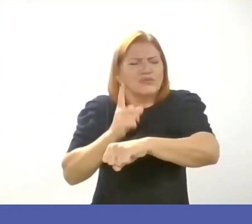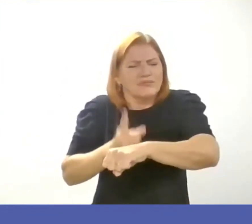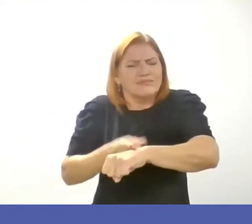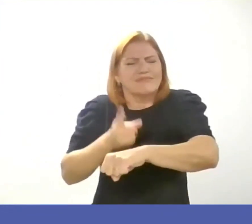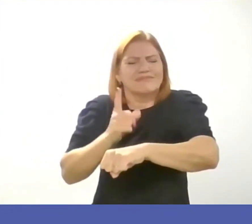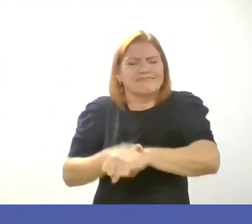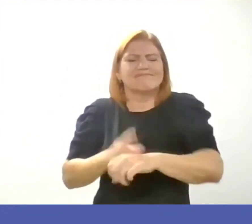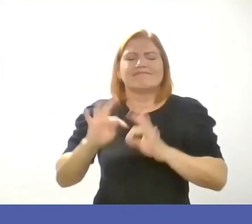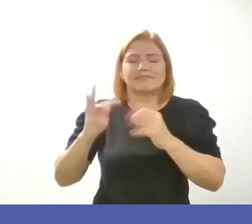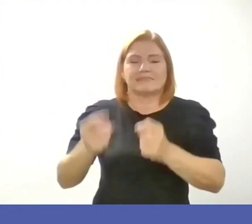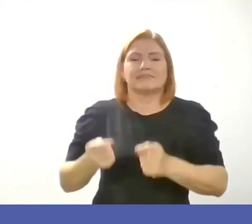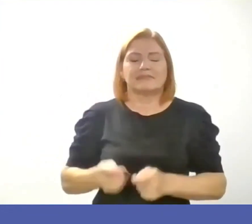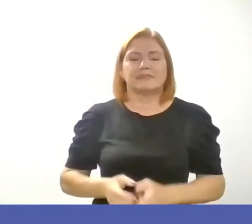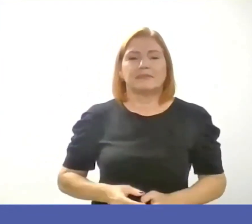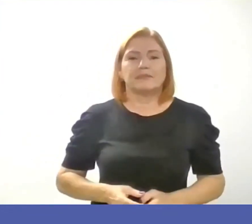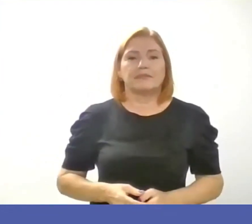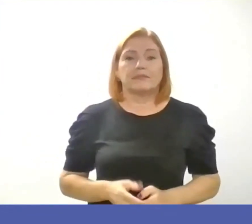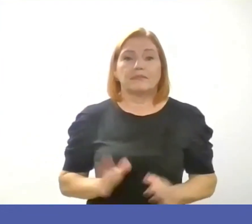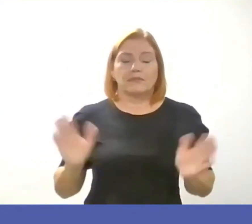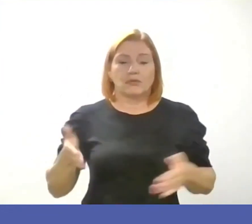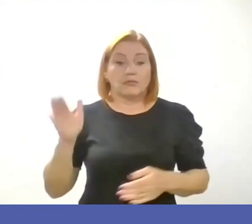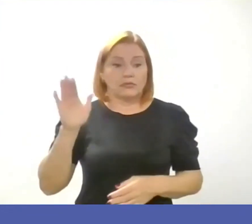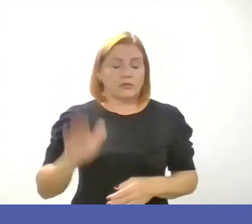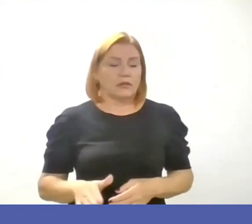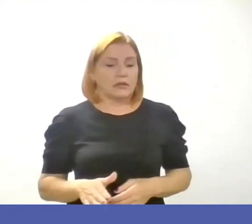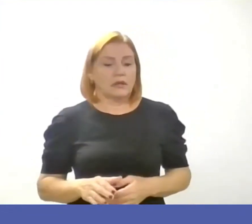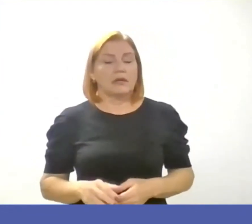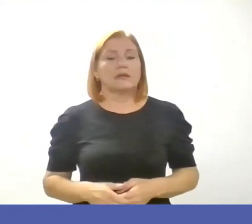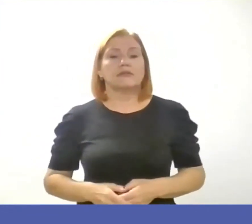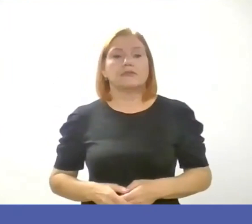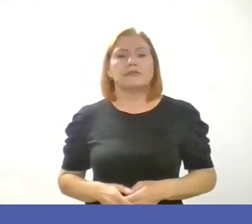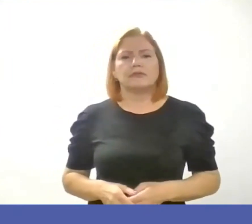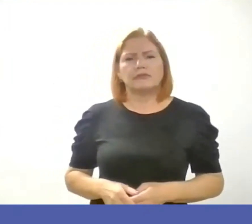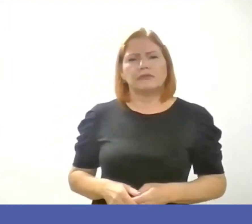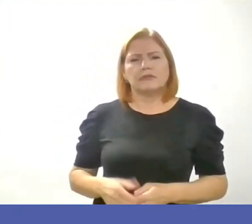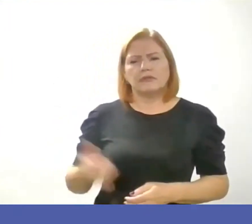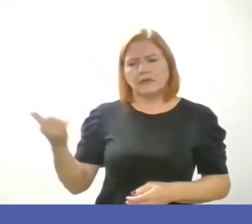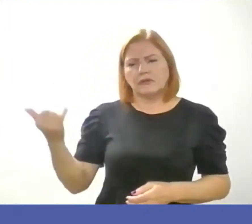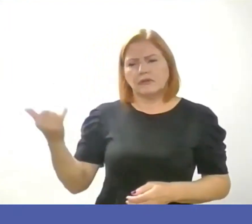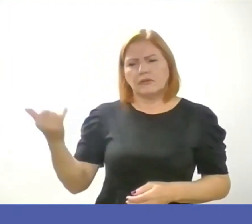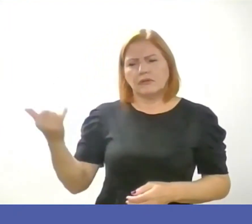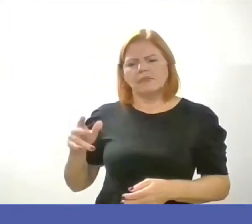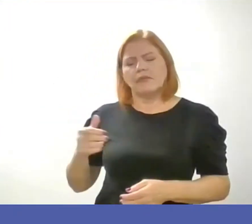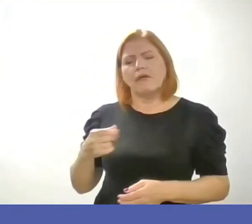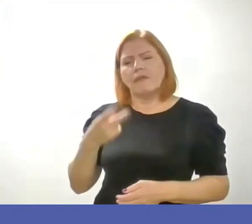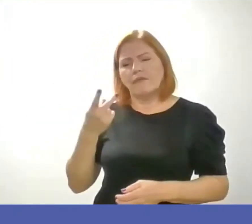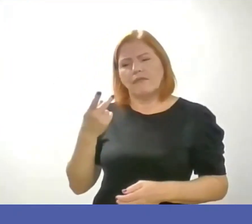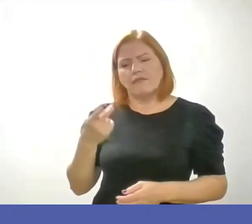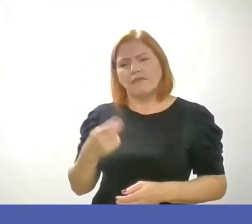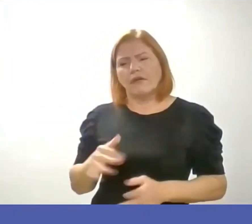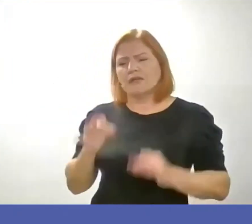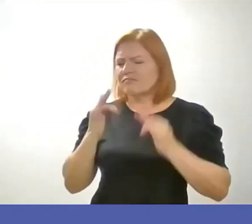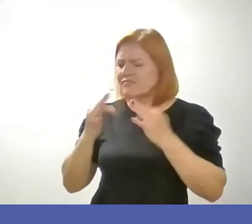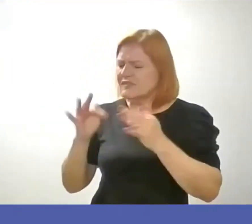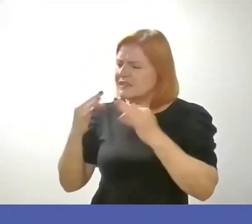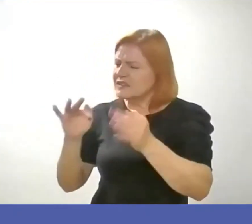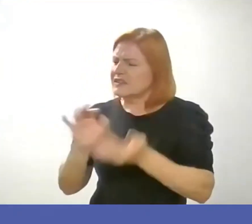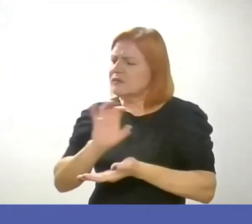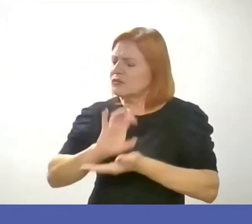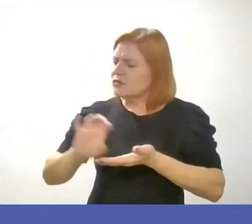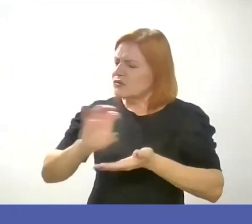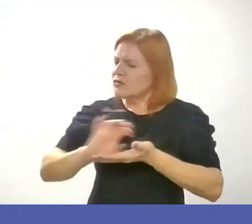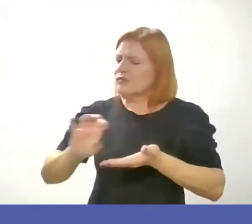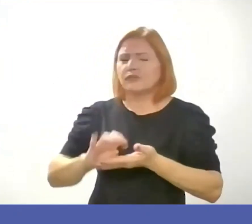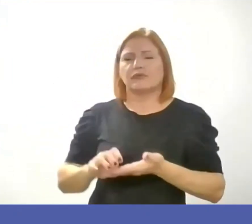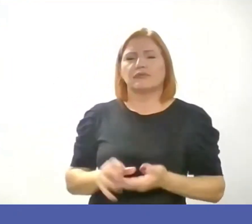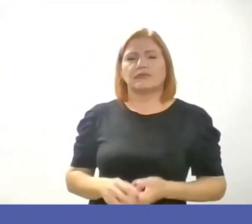Hoje à tarde, um cooperador nosso falou, que ele falou, eu de tanto ouvir testemunho dos comportores,